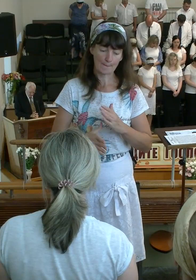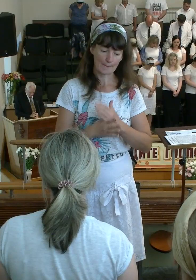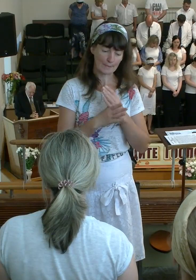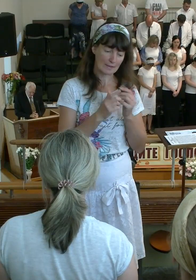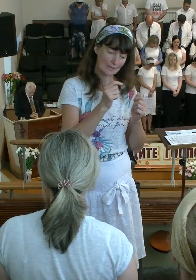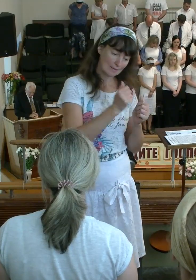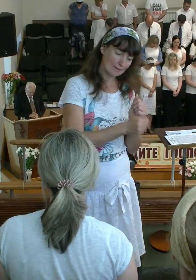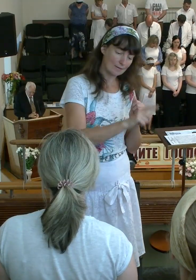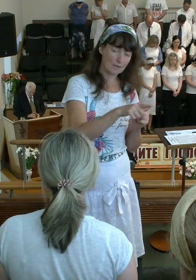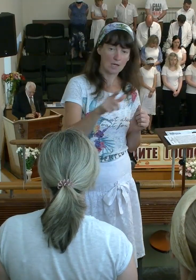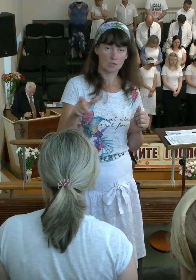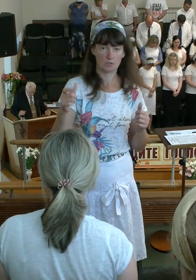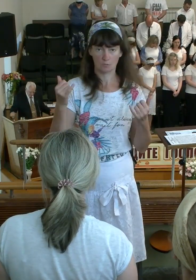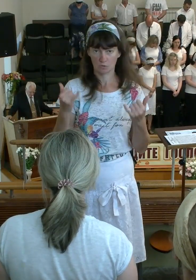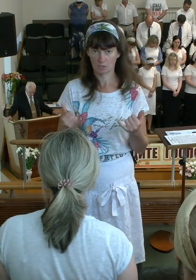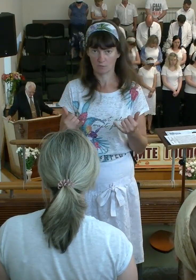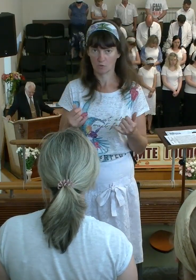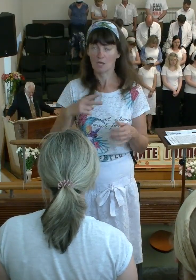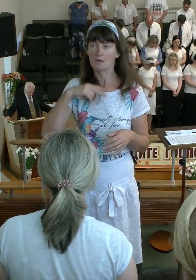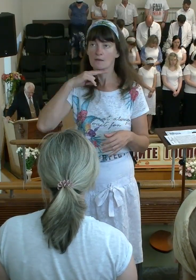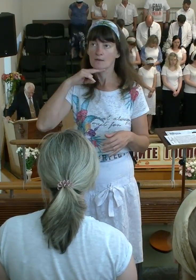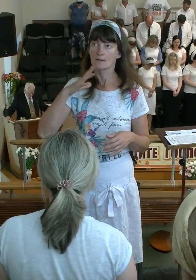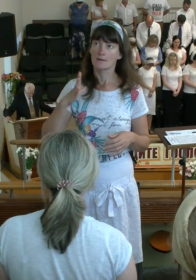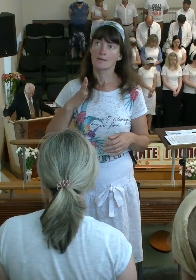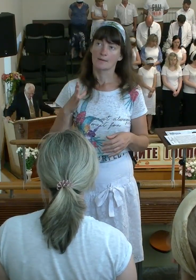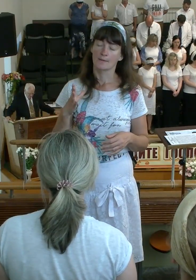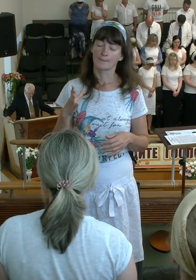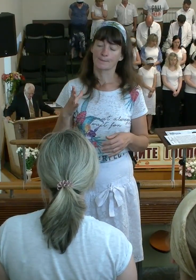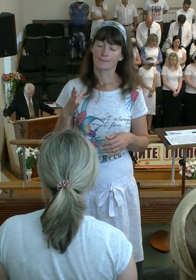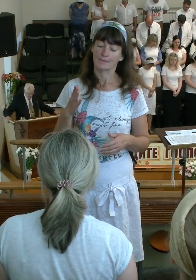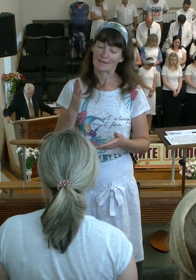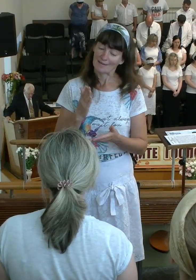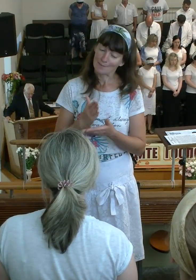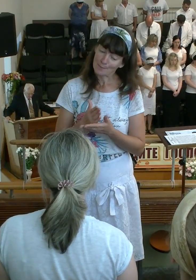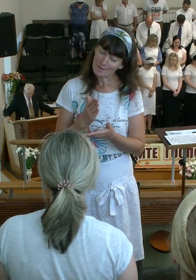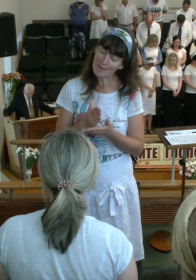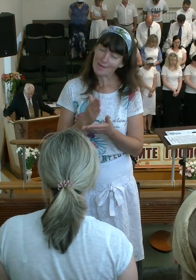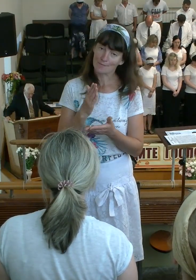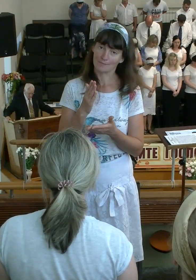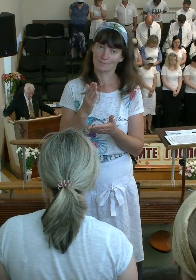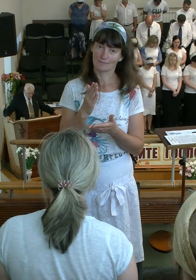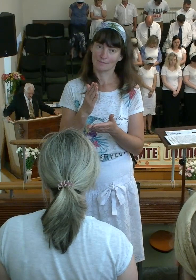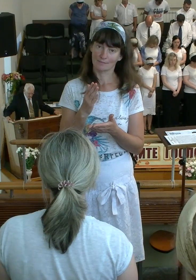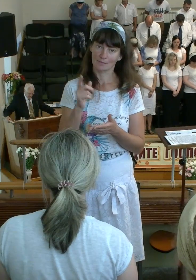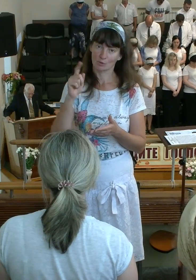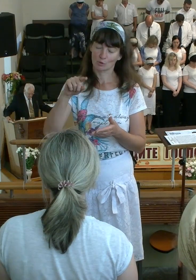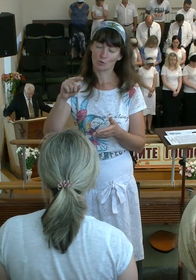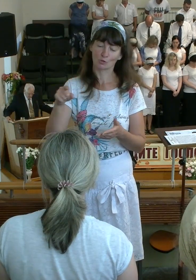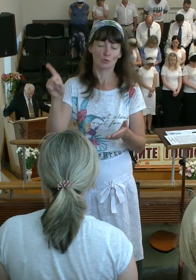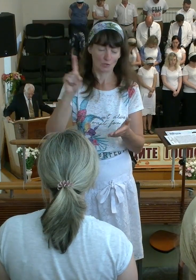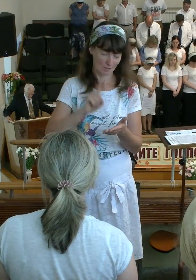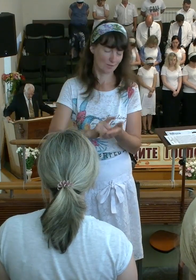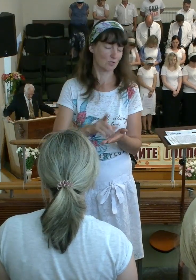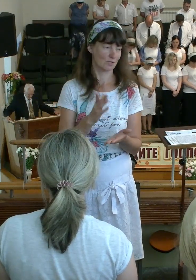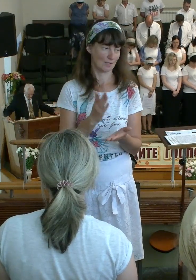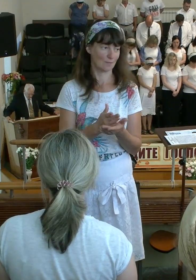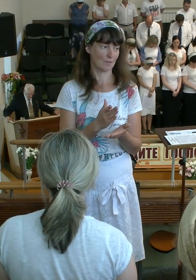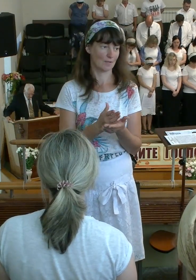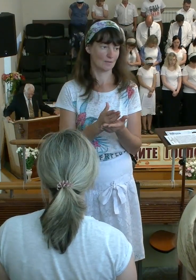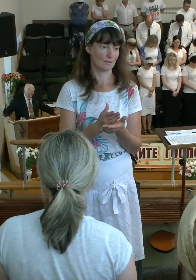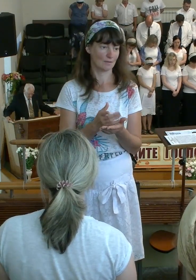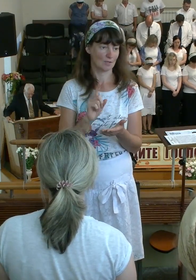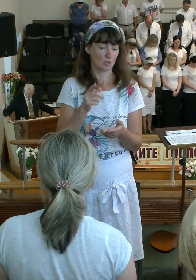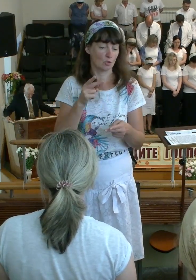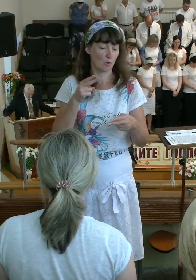сегодня обратить внимание, имеем ли то, что мы должны иметь, и